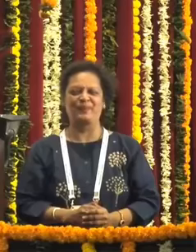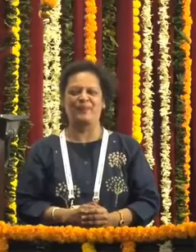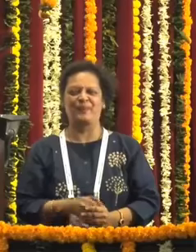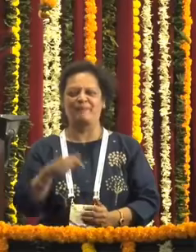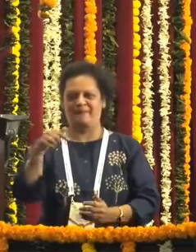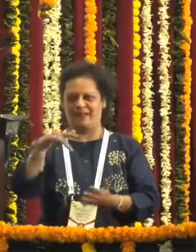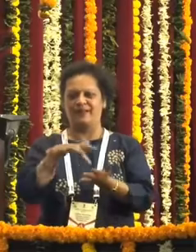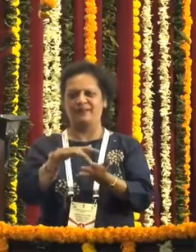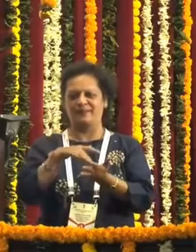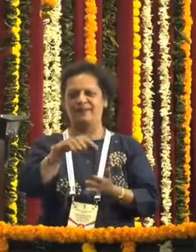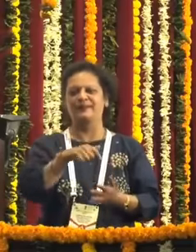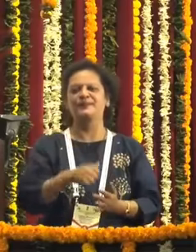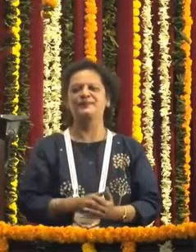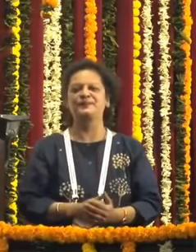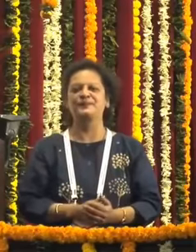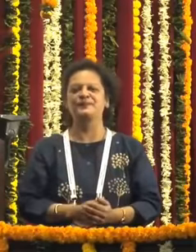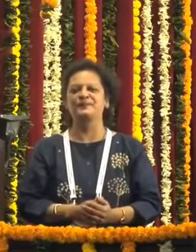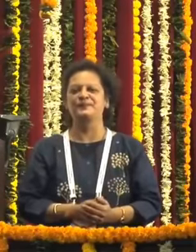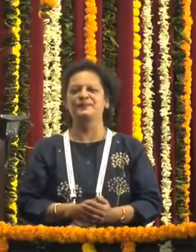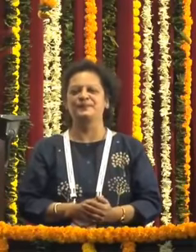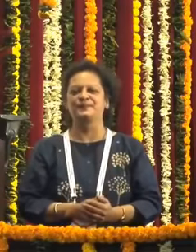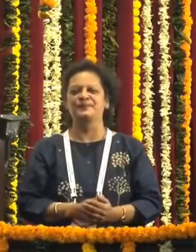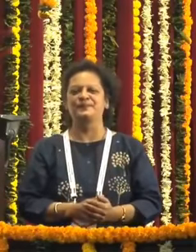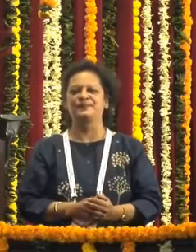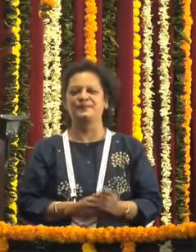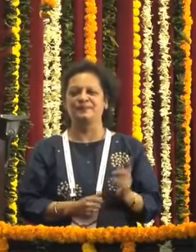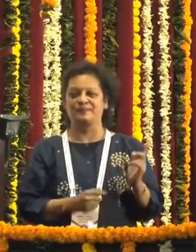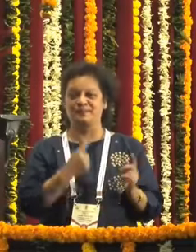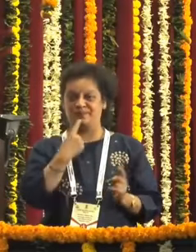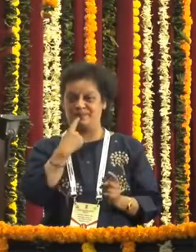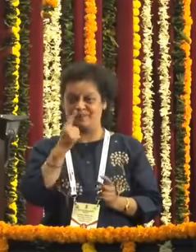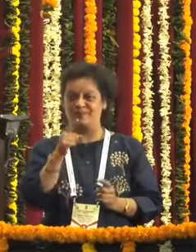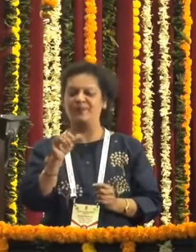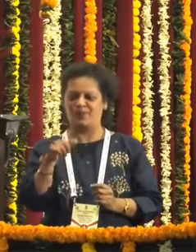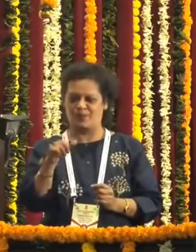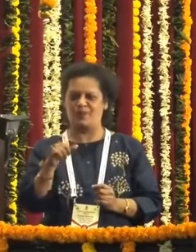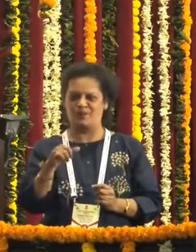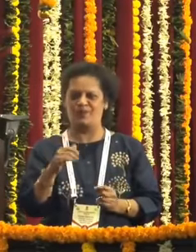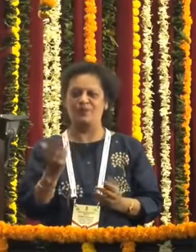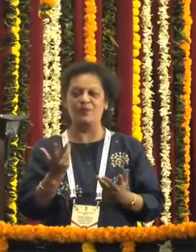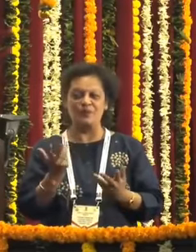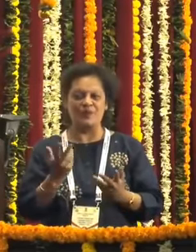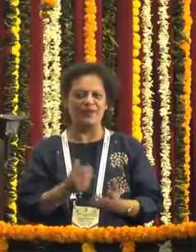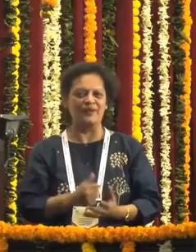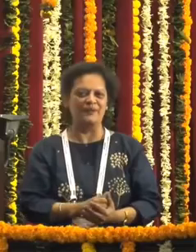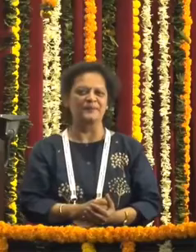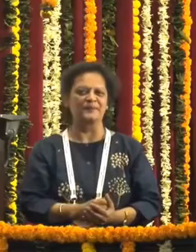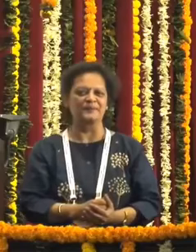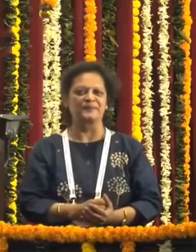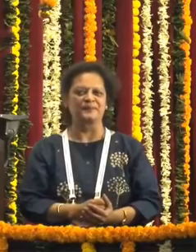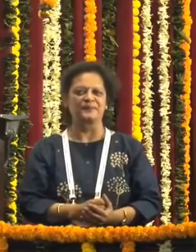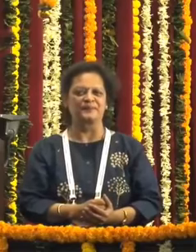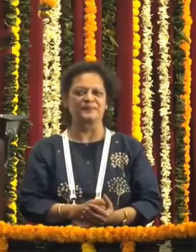या ठिकाणी होय आम्ही मी जाहीरपणे सांगतो,